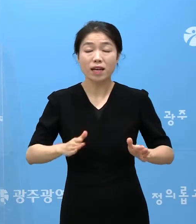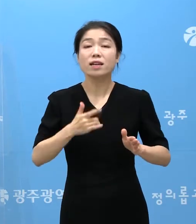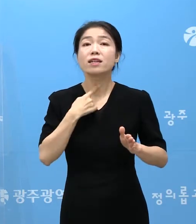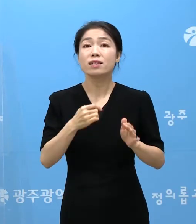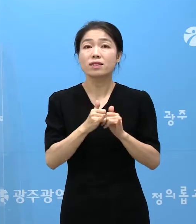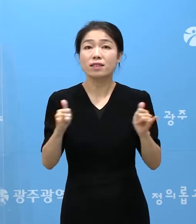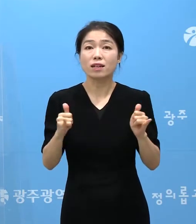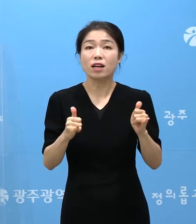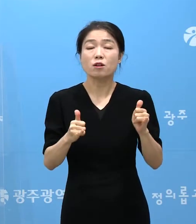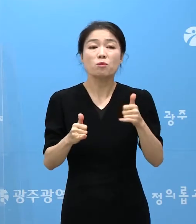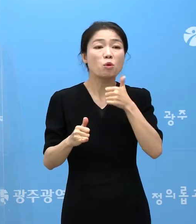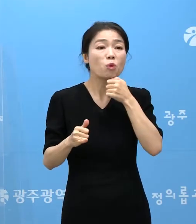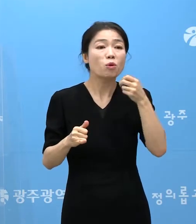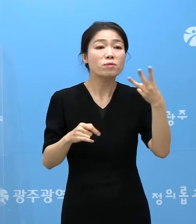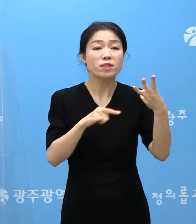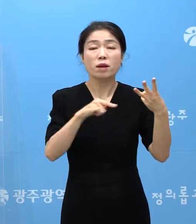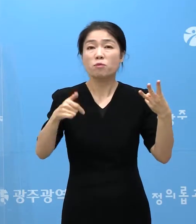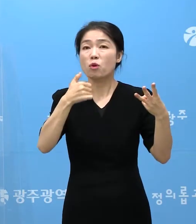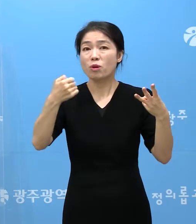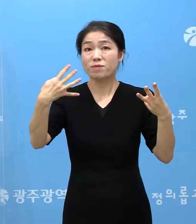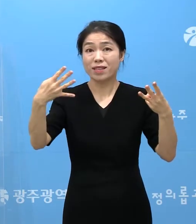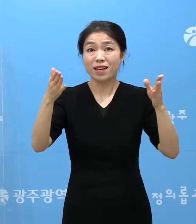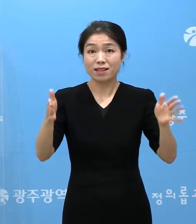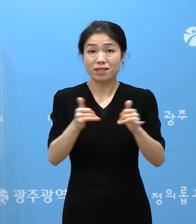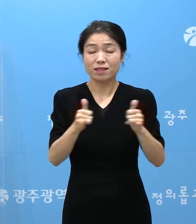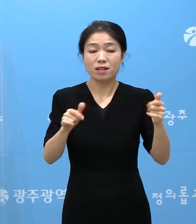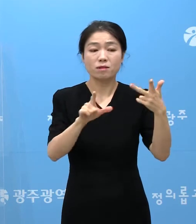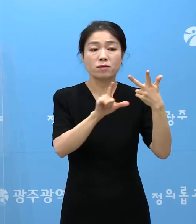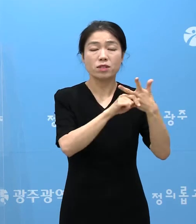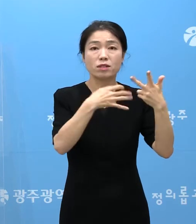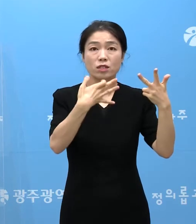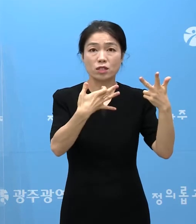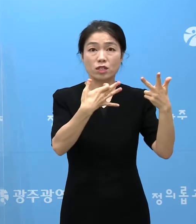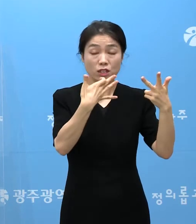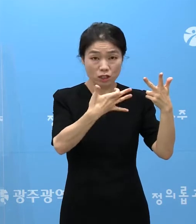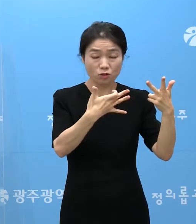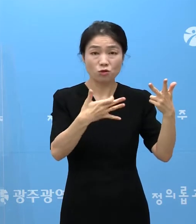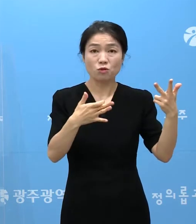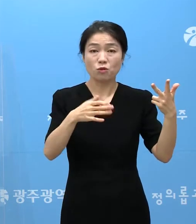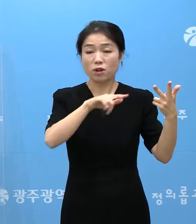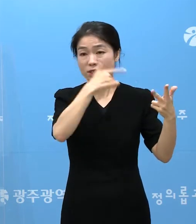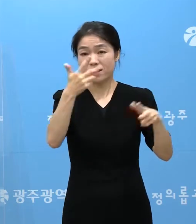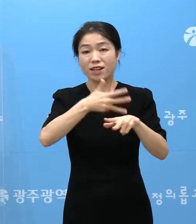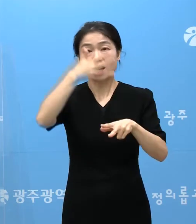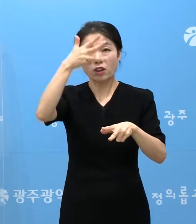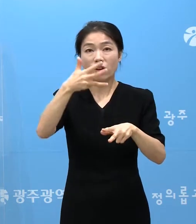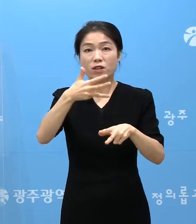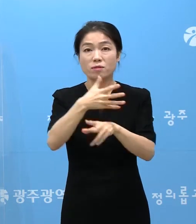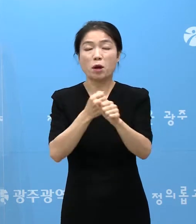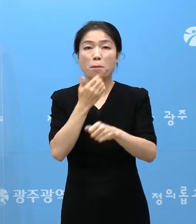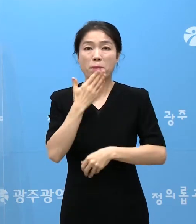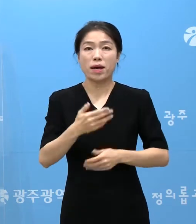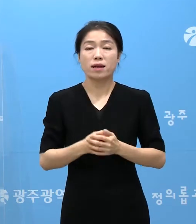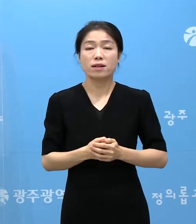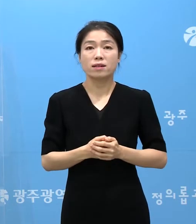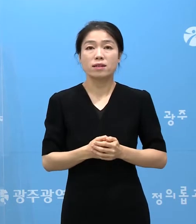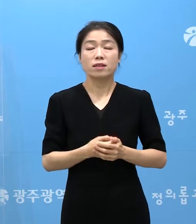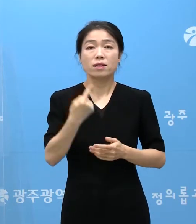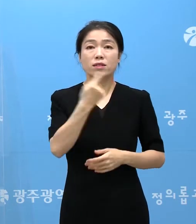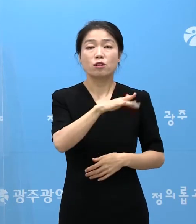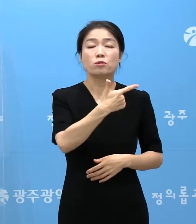출생하신 53세, 4세께서는 7월 19일 20시부터 예약이 가능합니다.